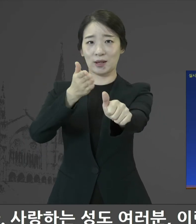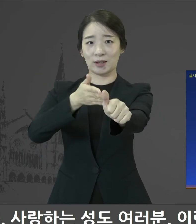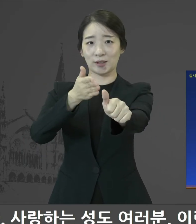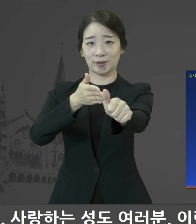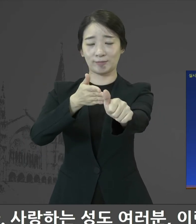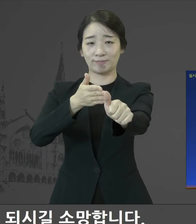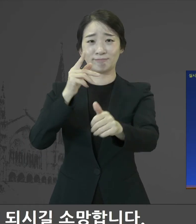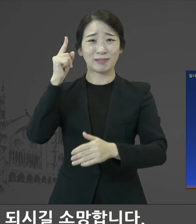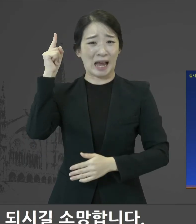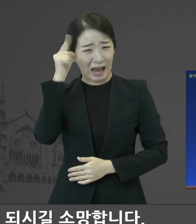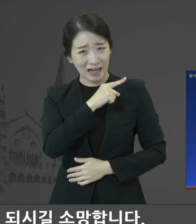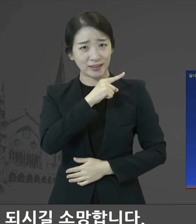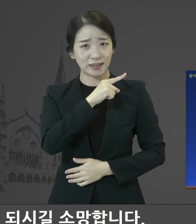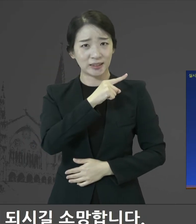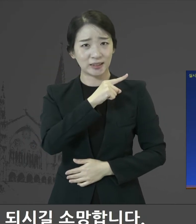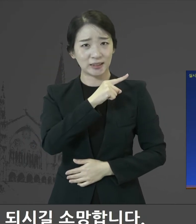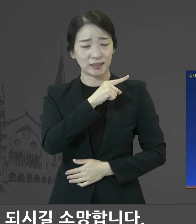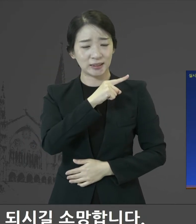악의,